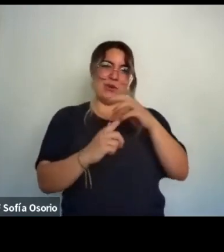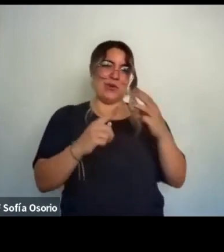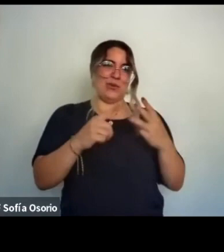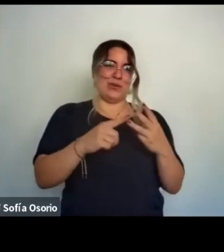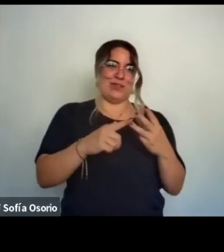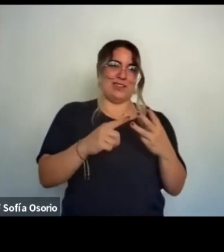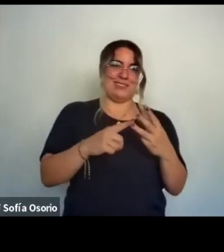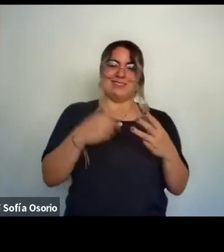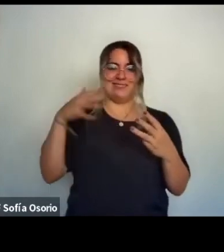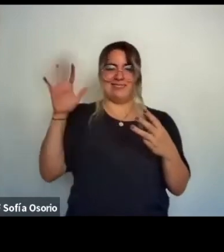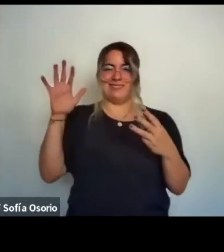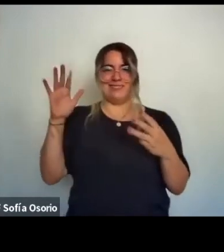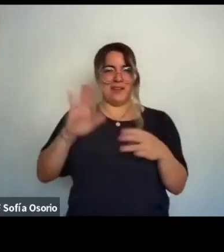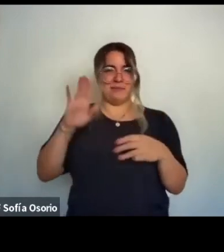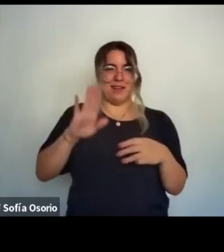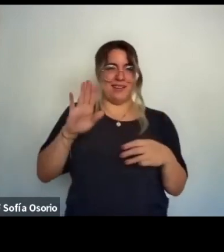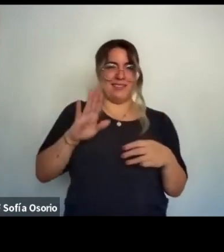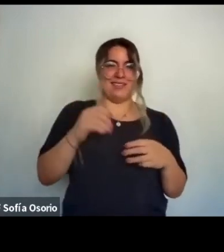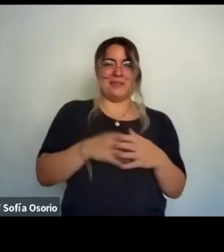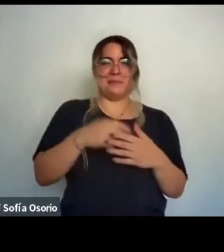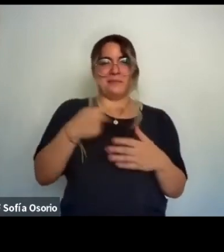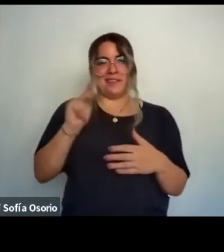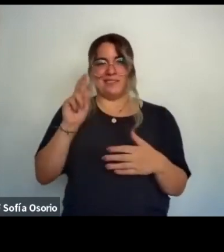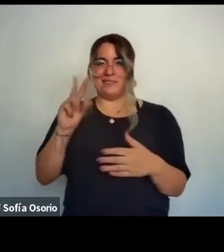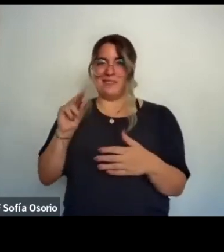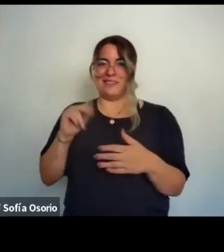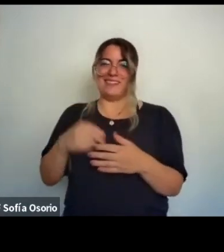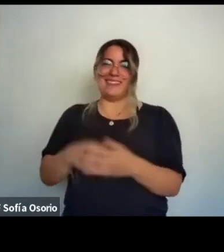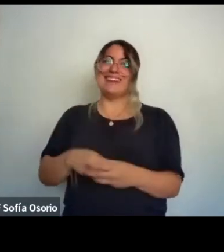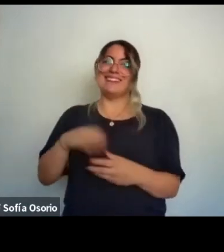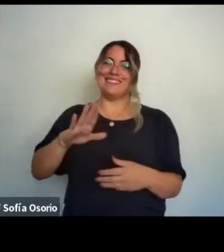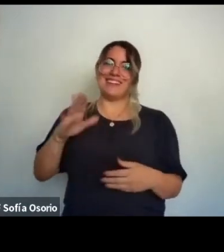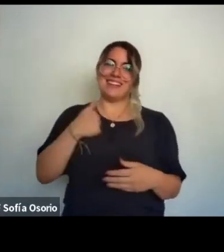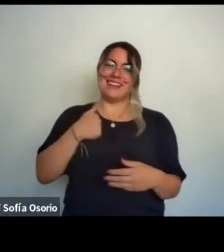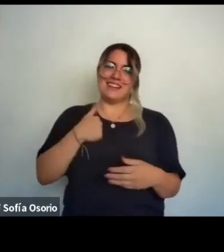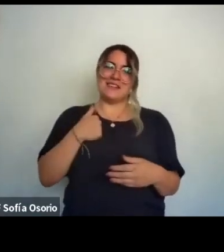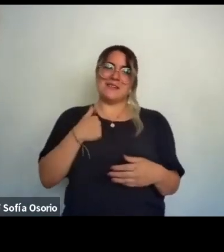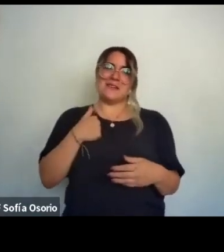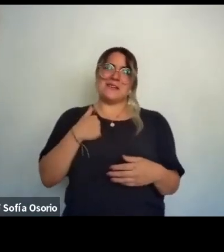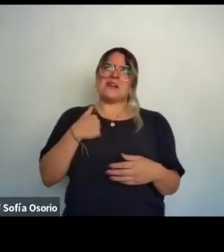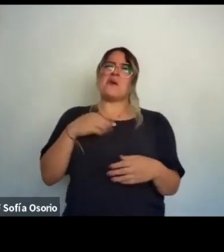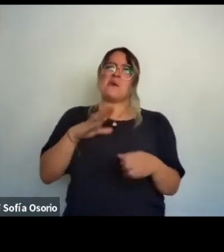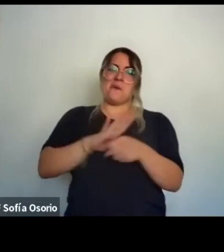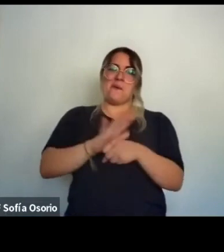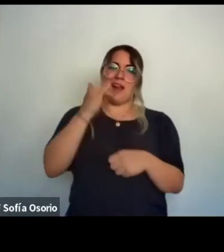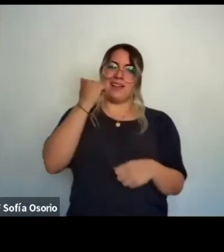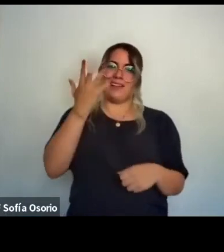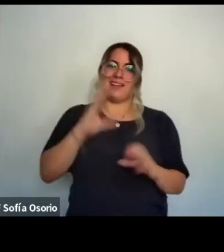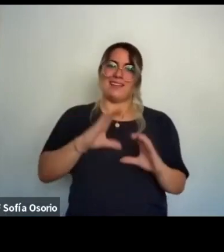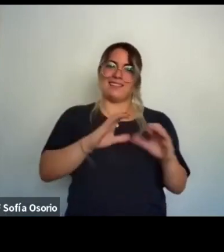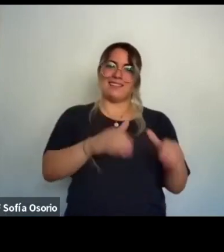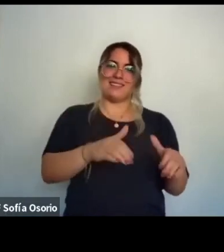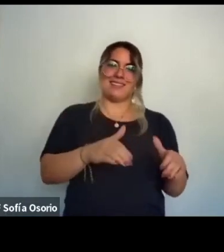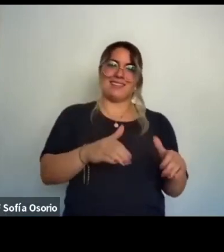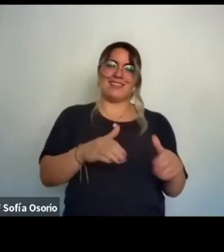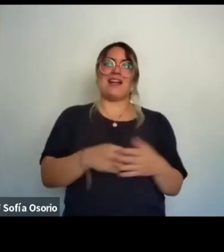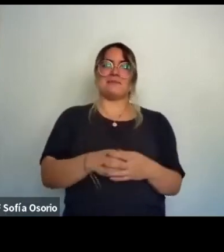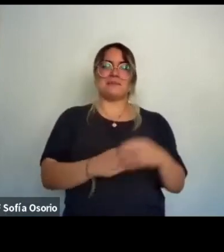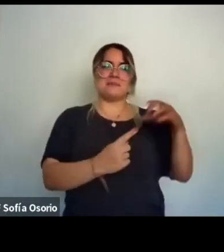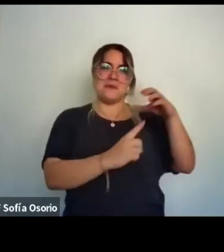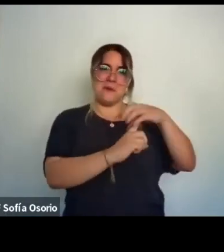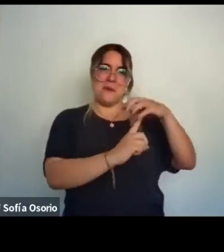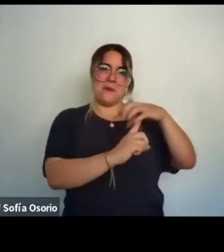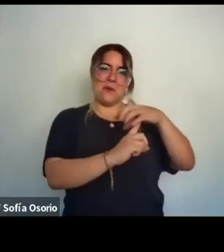estos 5 reinos pertenezco, que yo preferiría pertenecer al reino fungi, ¿no? Pareciera ser que los hongos son